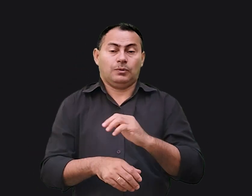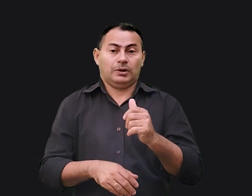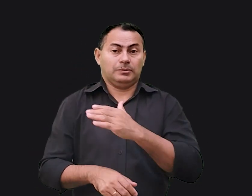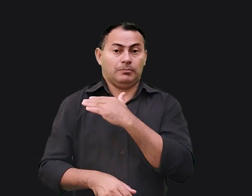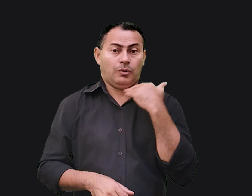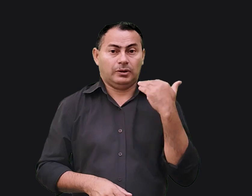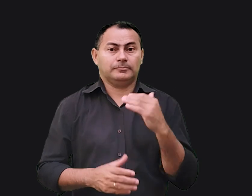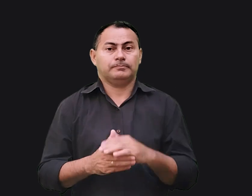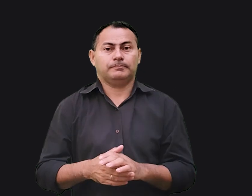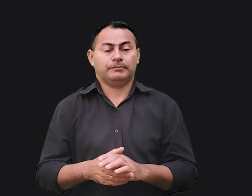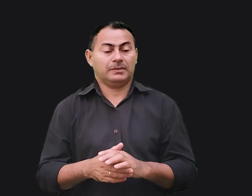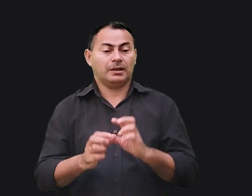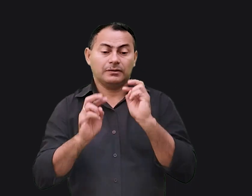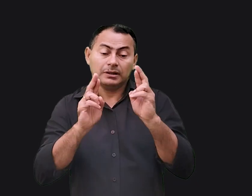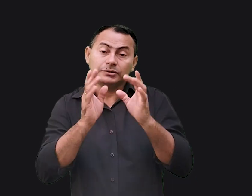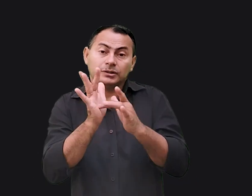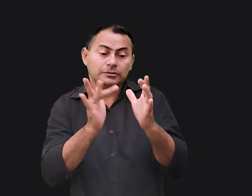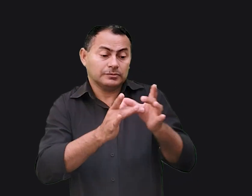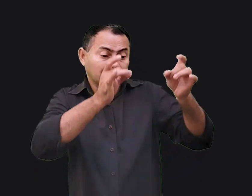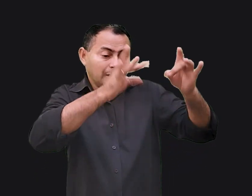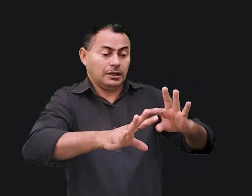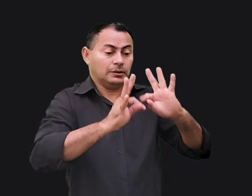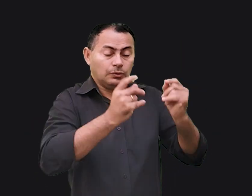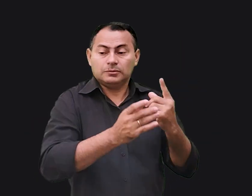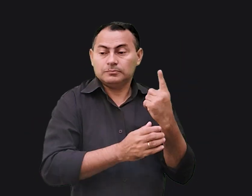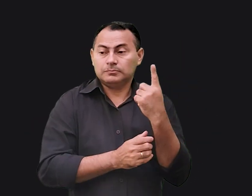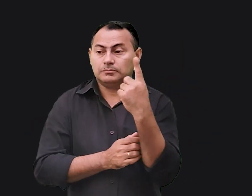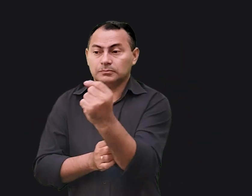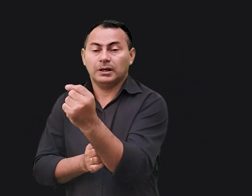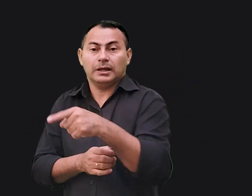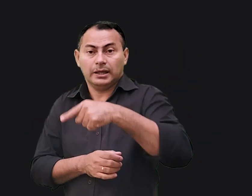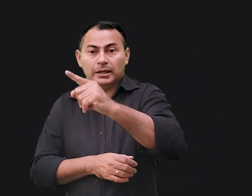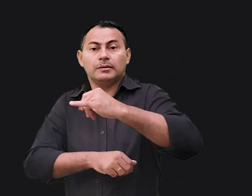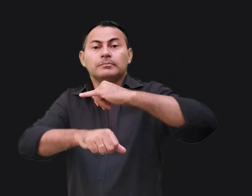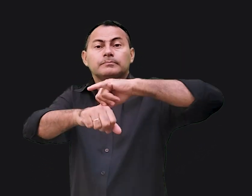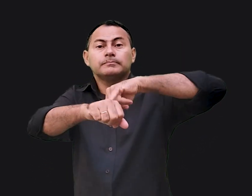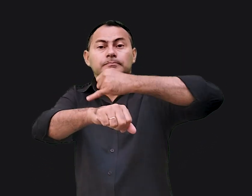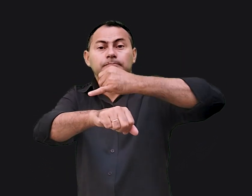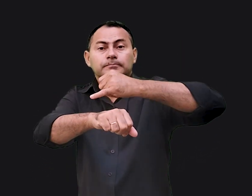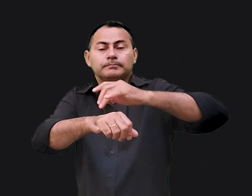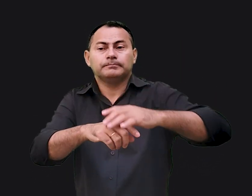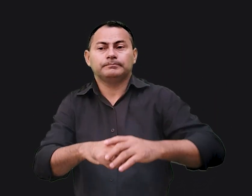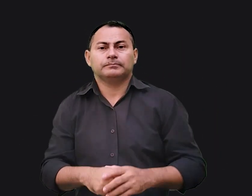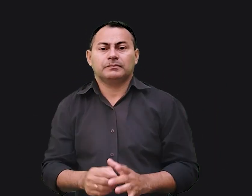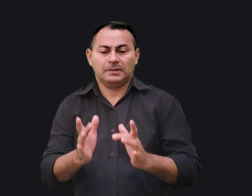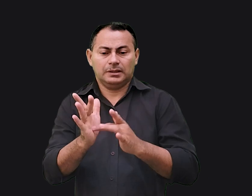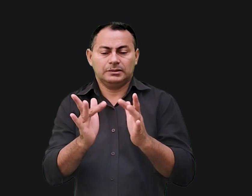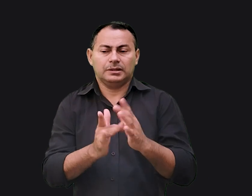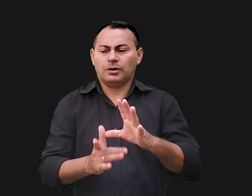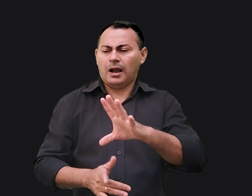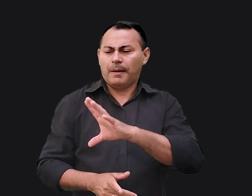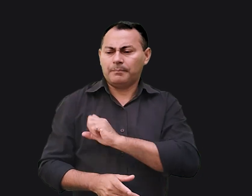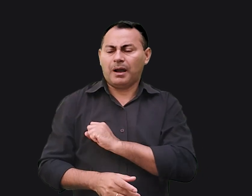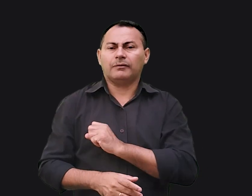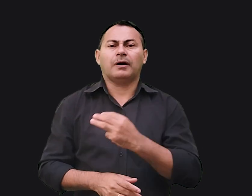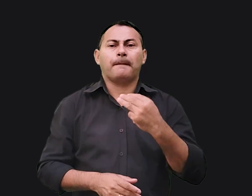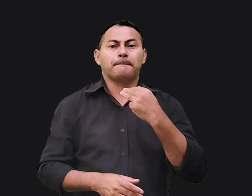morte. Era de se esperar que Jesus largasse tudo e partisse para Jerusalém. Jesus amava Marta, a